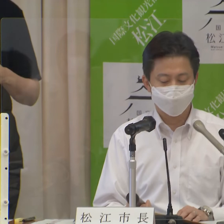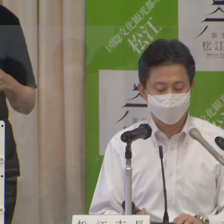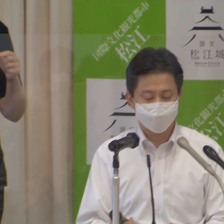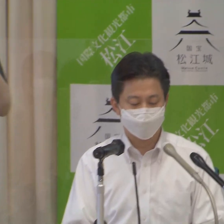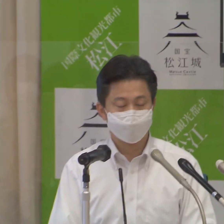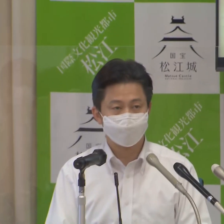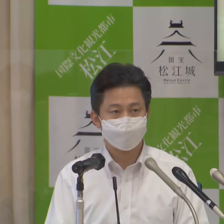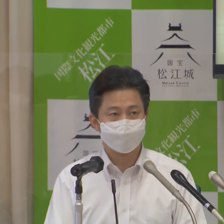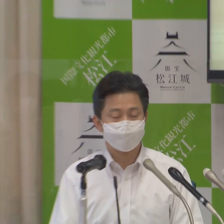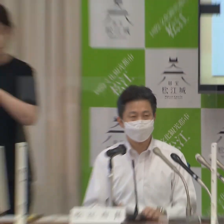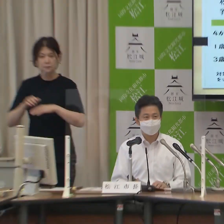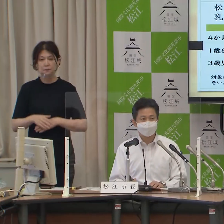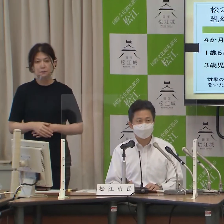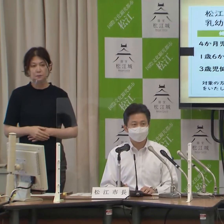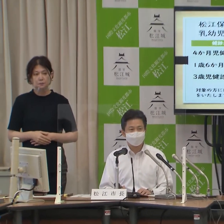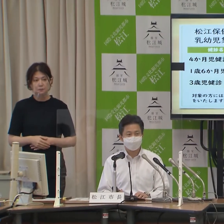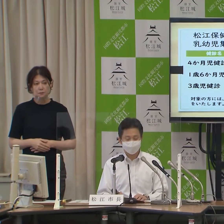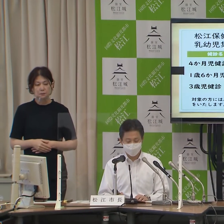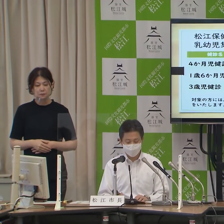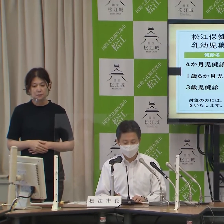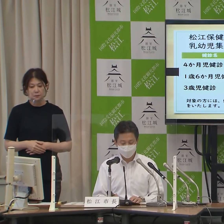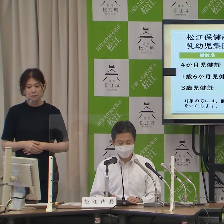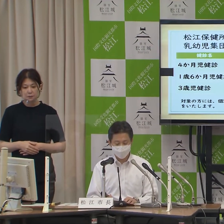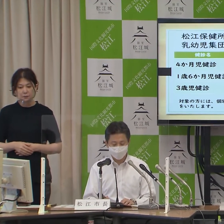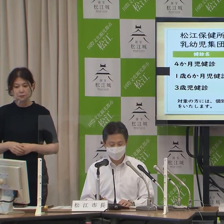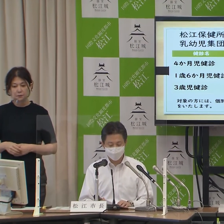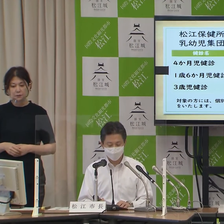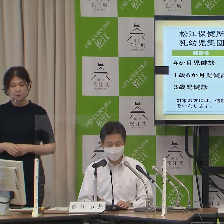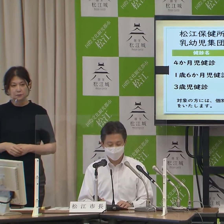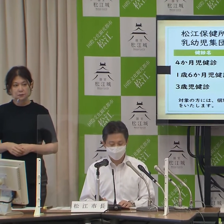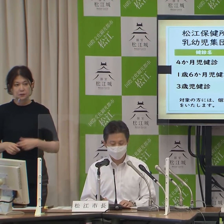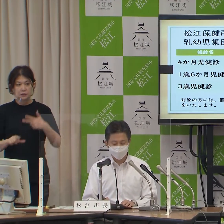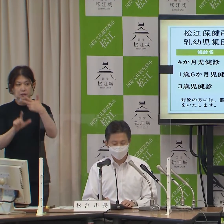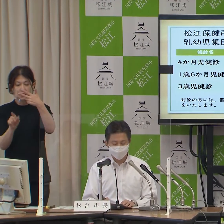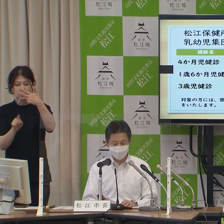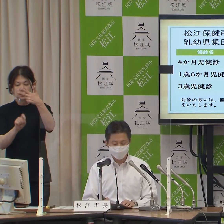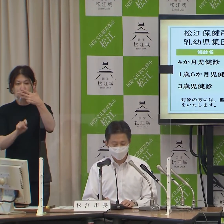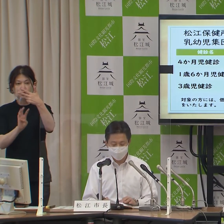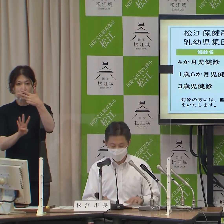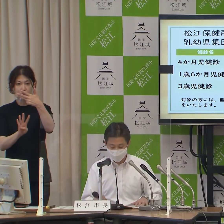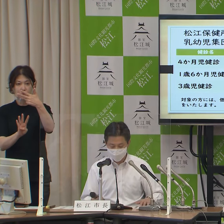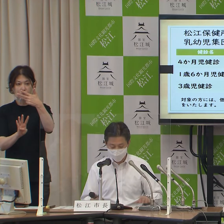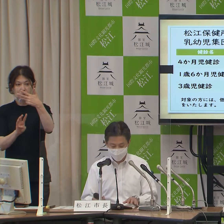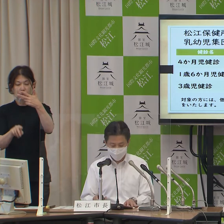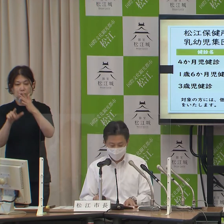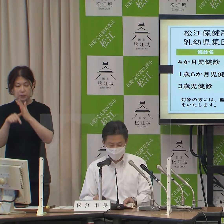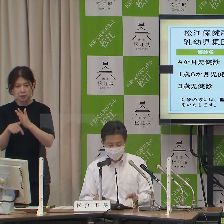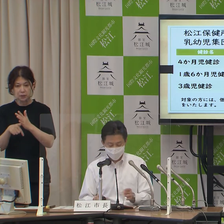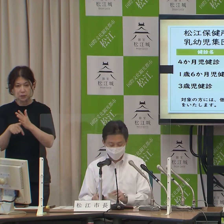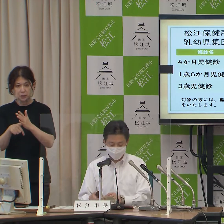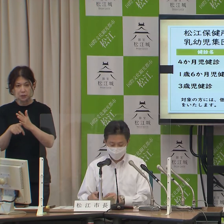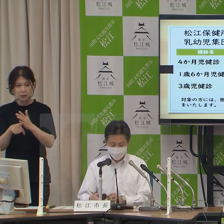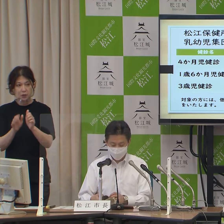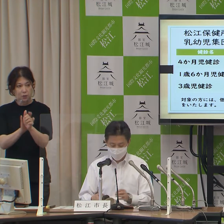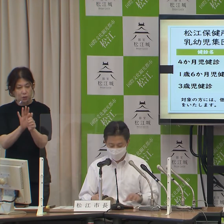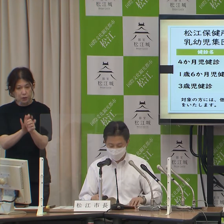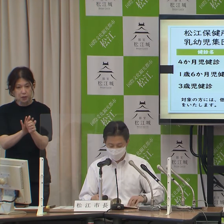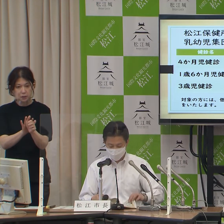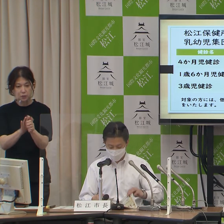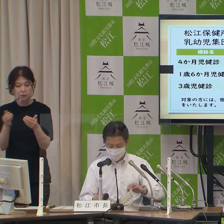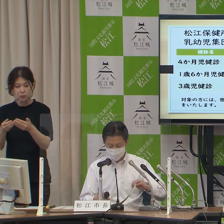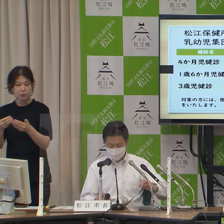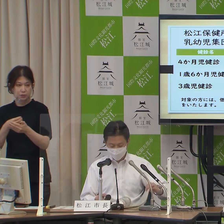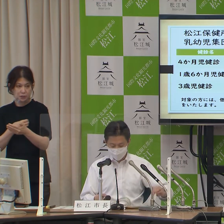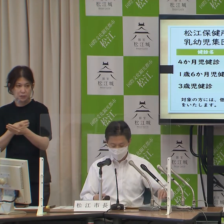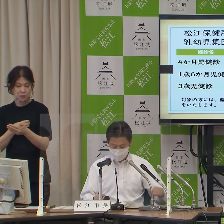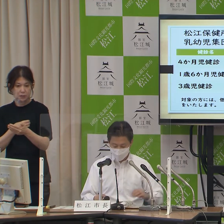が、これそもそも14日時点の保健師応援6人とか、7月1日時点の保健師応援6人し